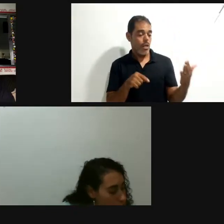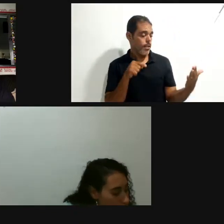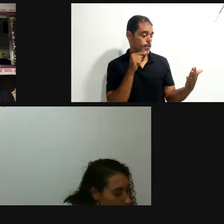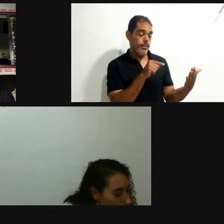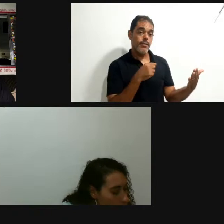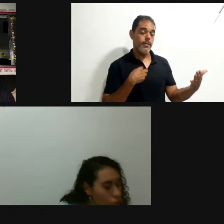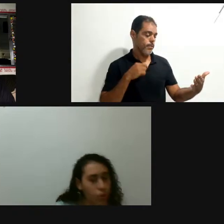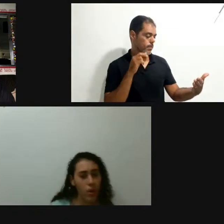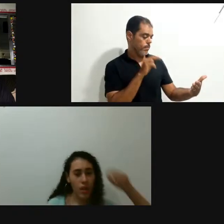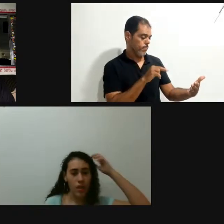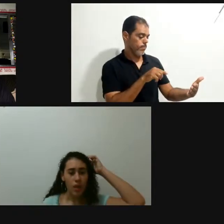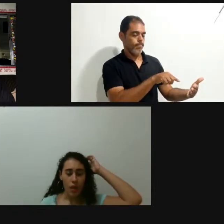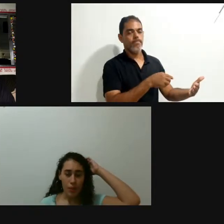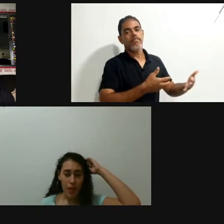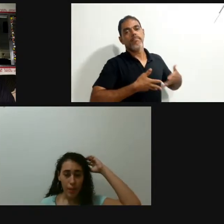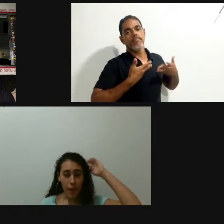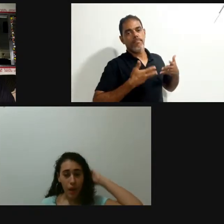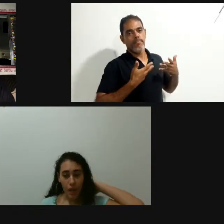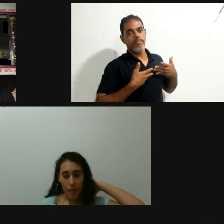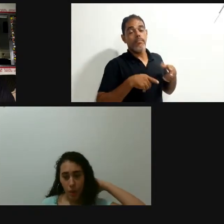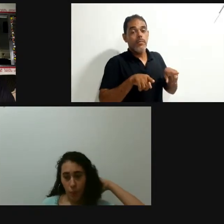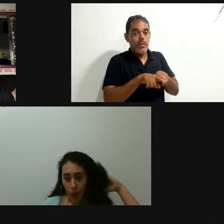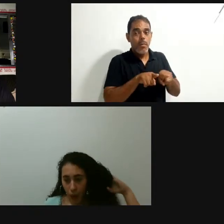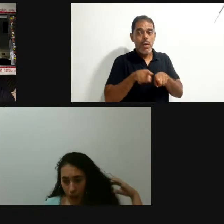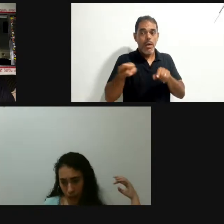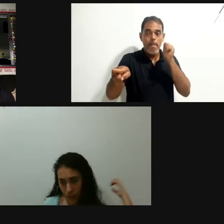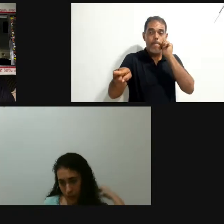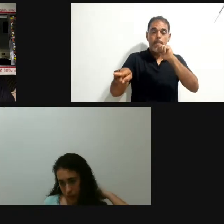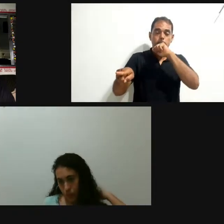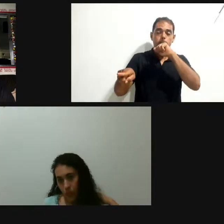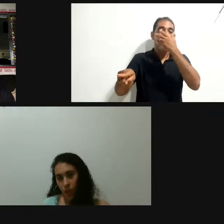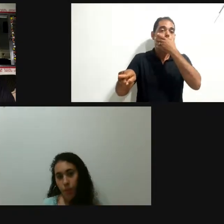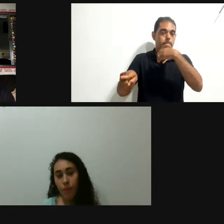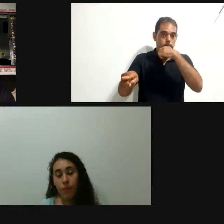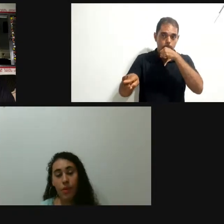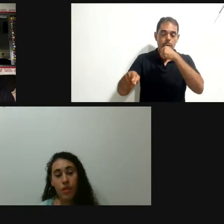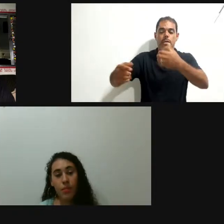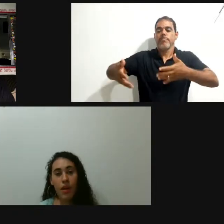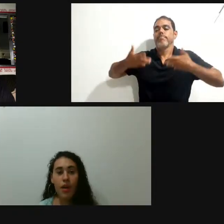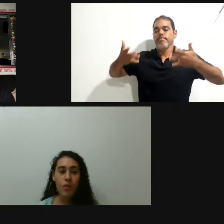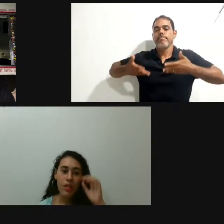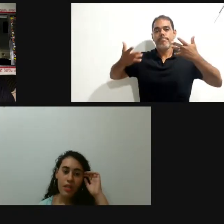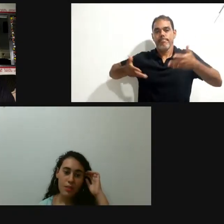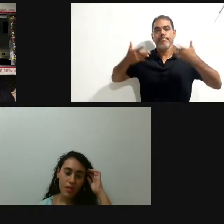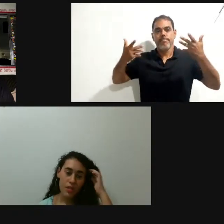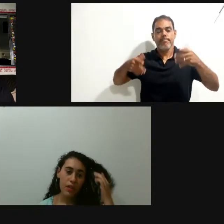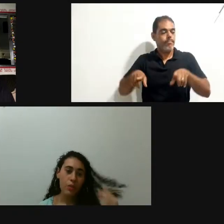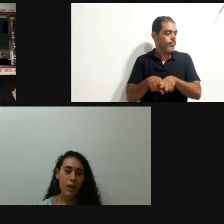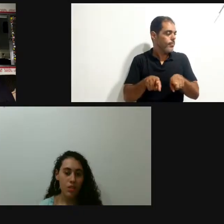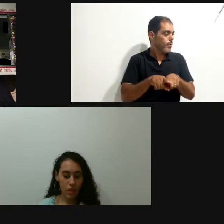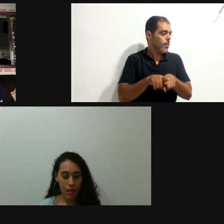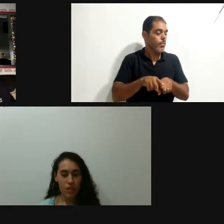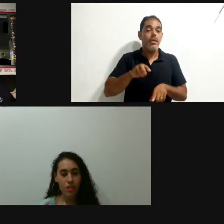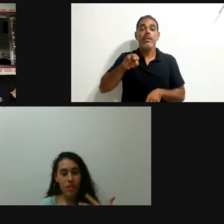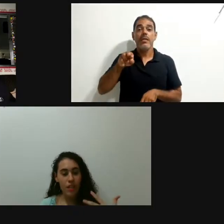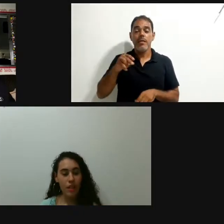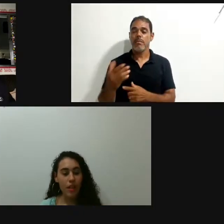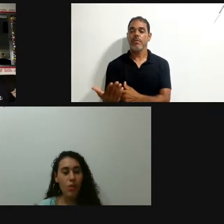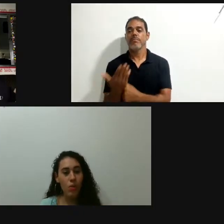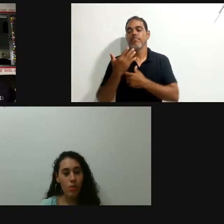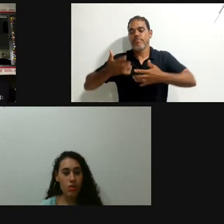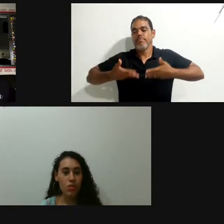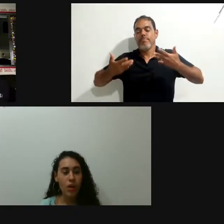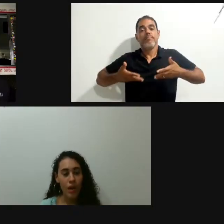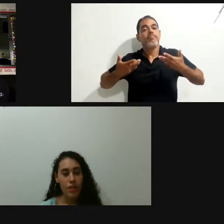me incentivou muito foi minha mãe, meu pai, meus irmãos, eles me incentivaram bastante em